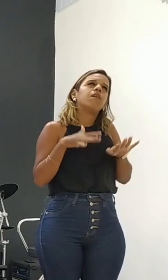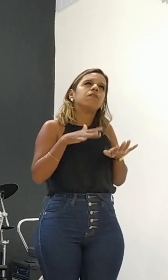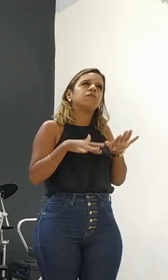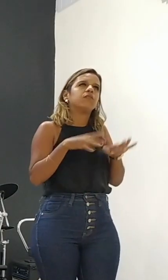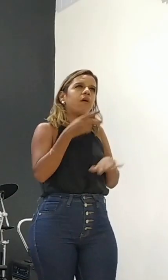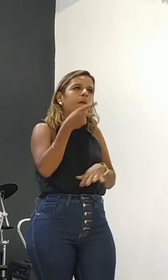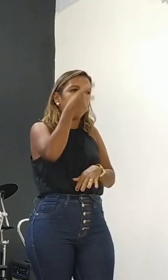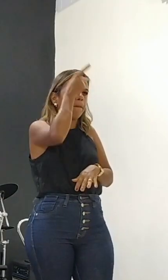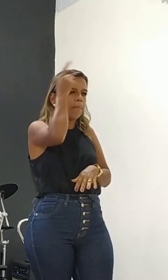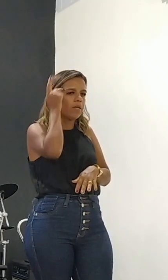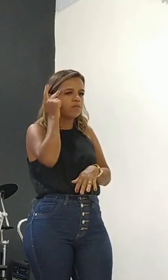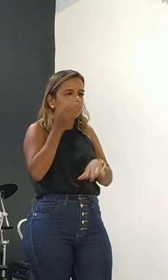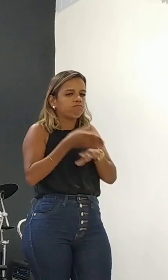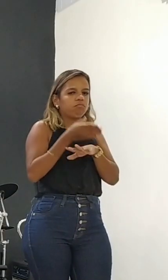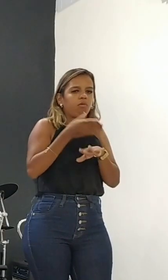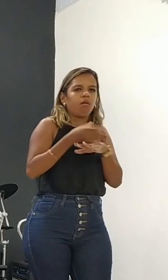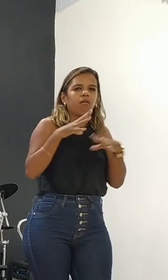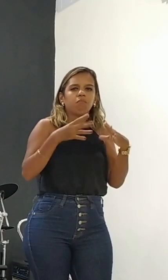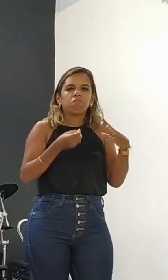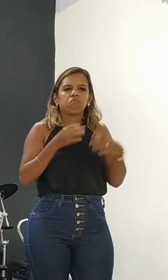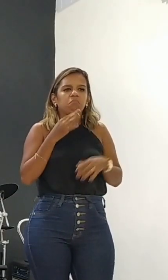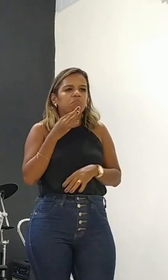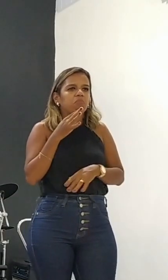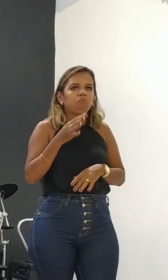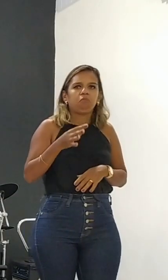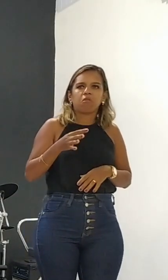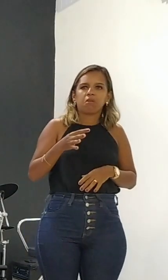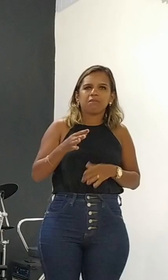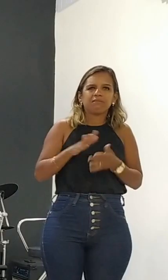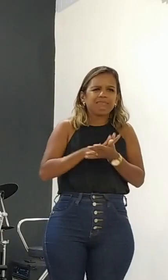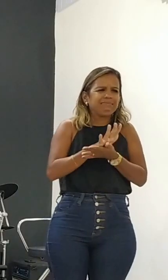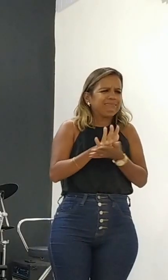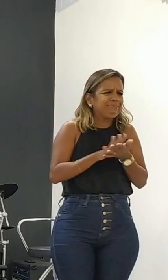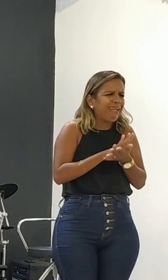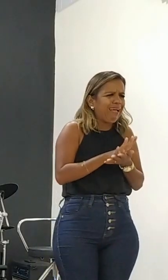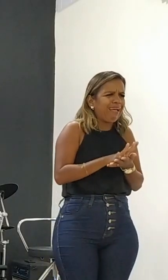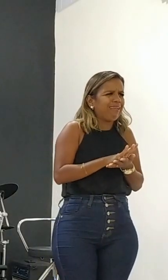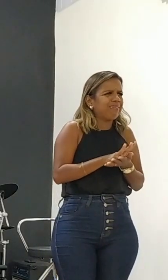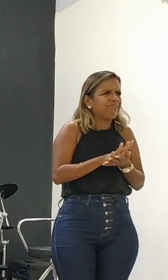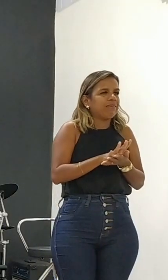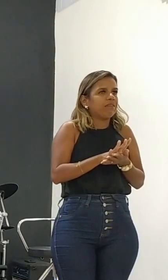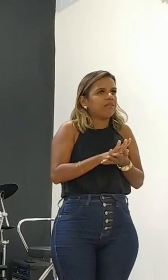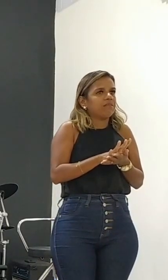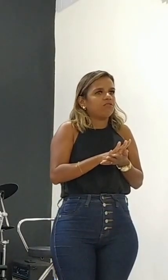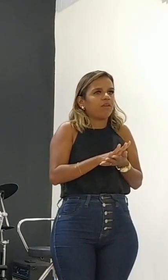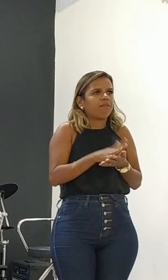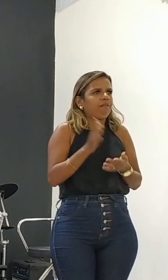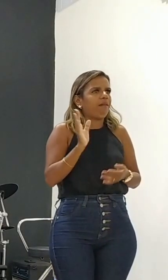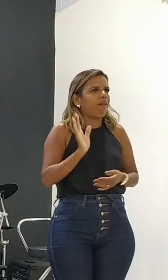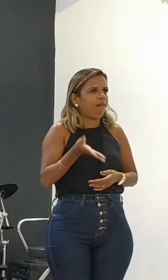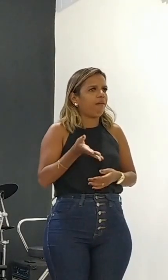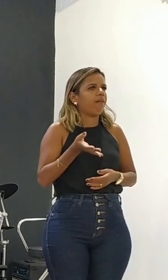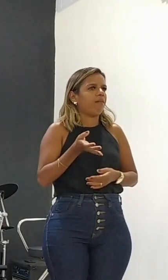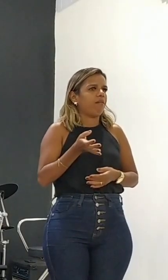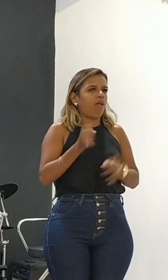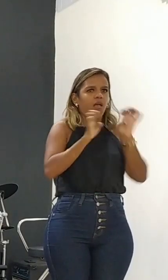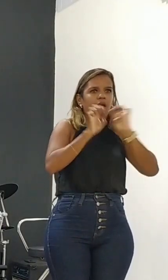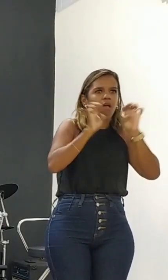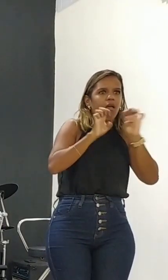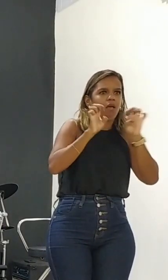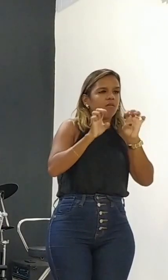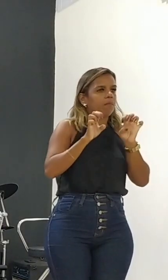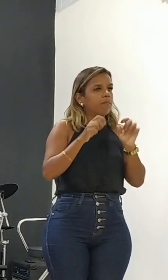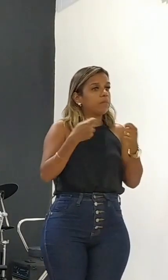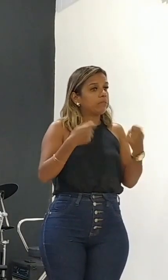igreja, não conhece nem o Novo Testamento ainda direito, já quer sair por aí fazendo a obra. Existe tempo